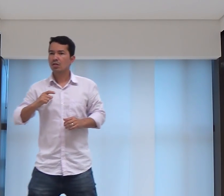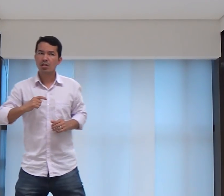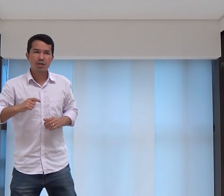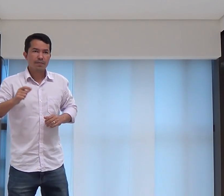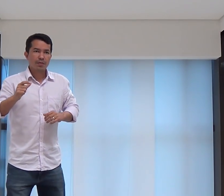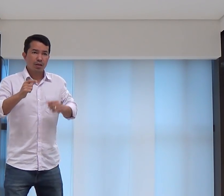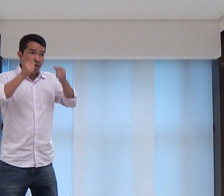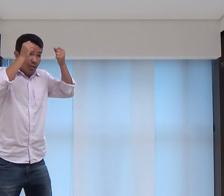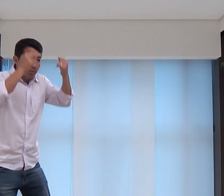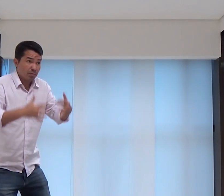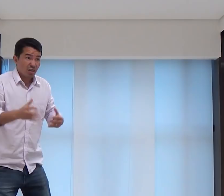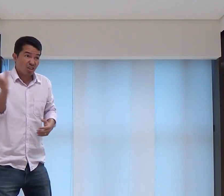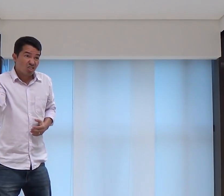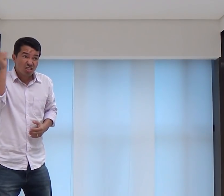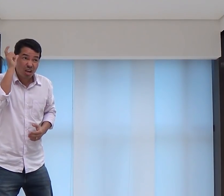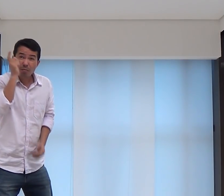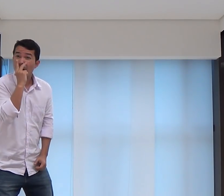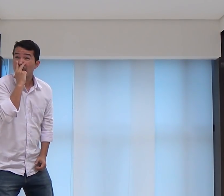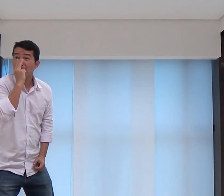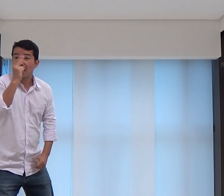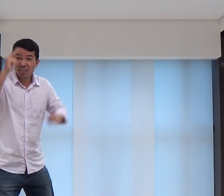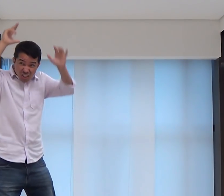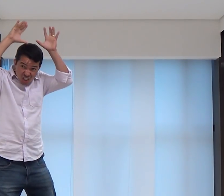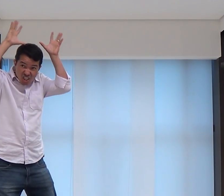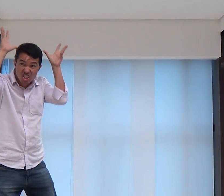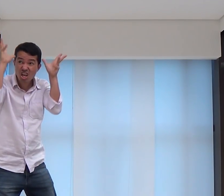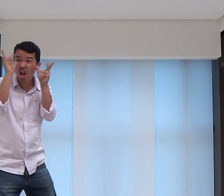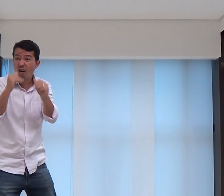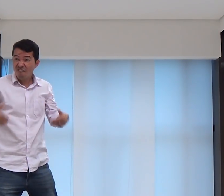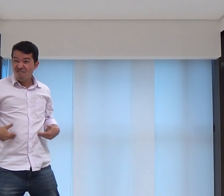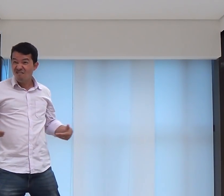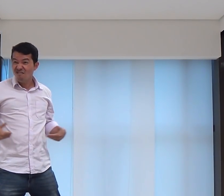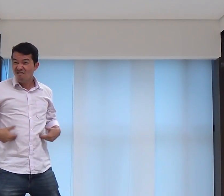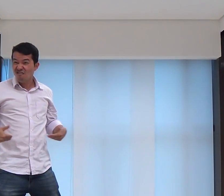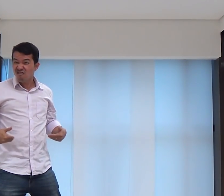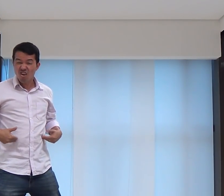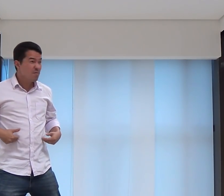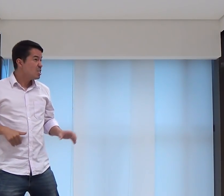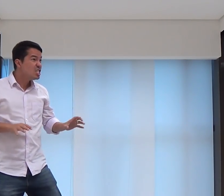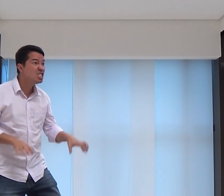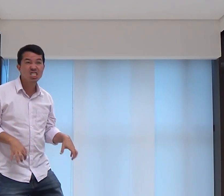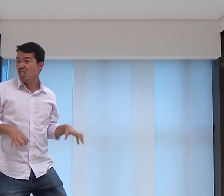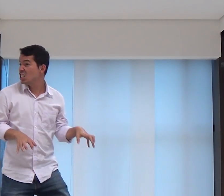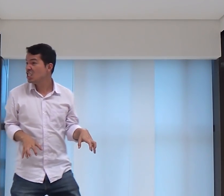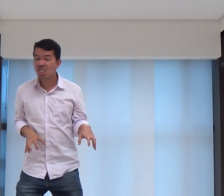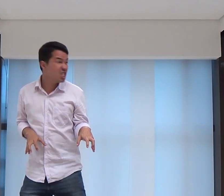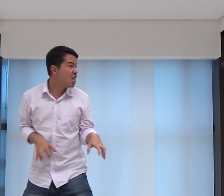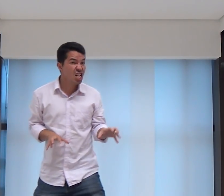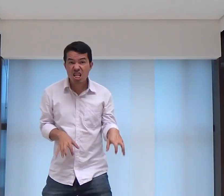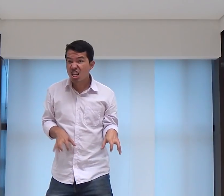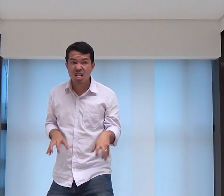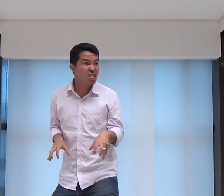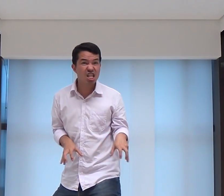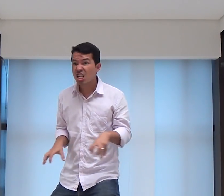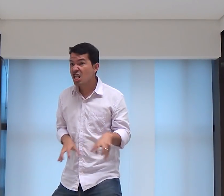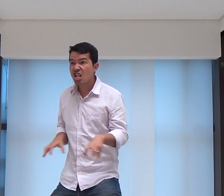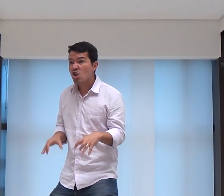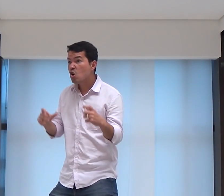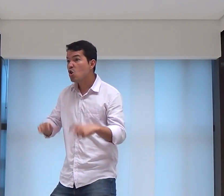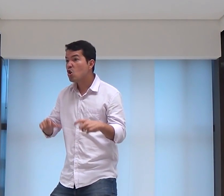versículo 8, diz que o diabo é como um leão, faminto, que anda à procura